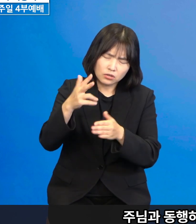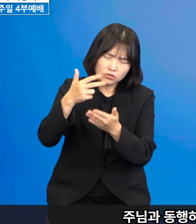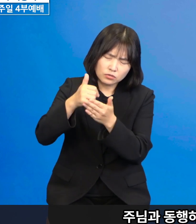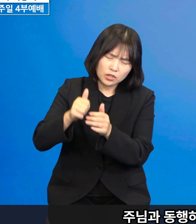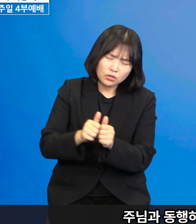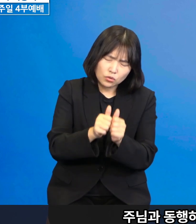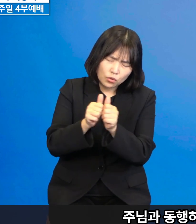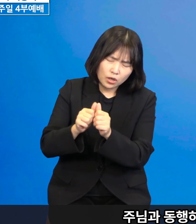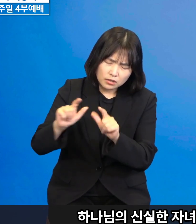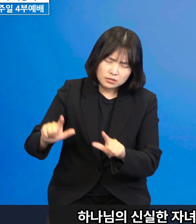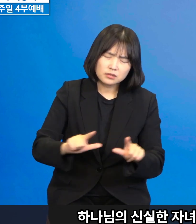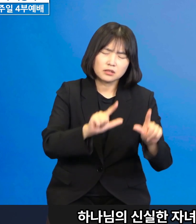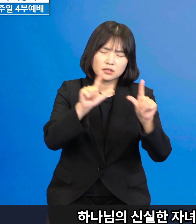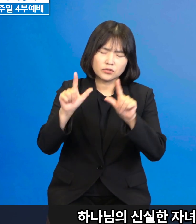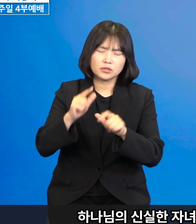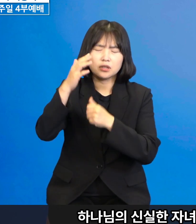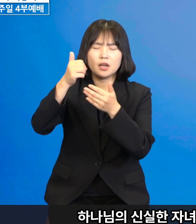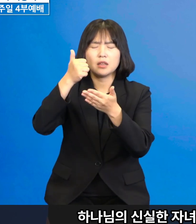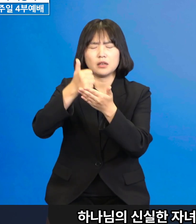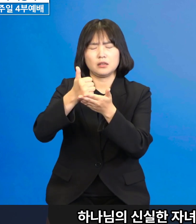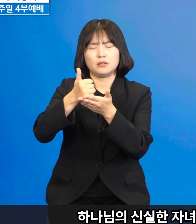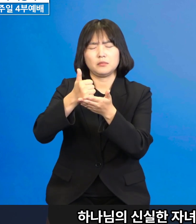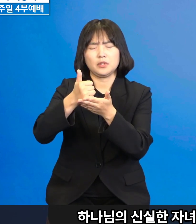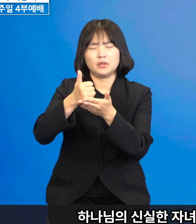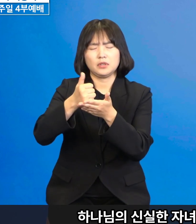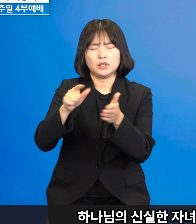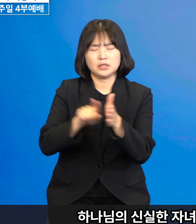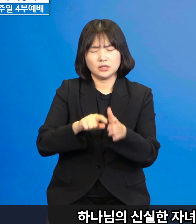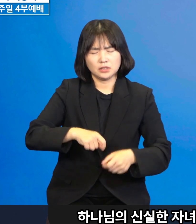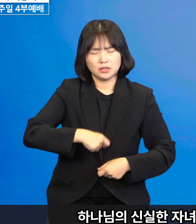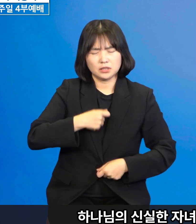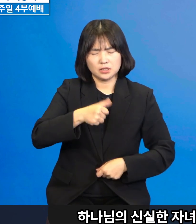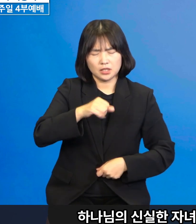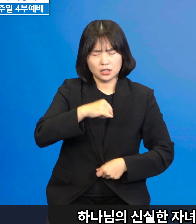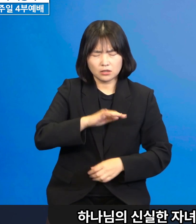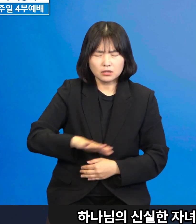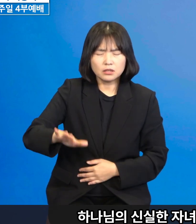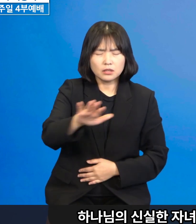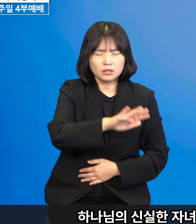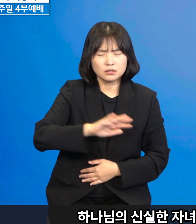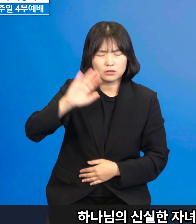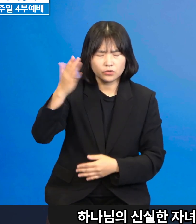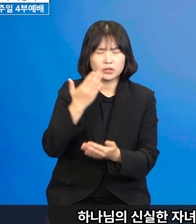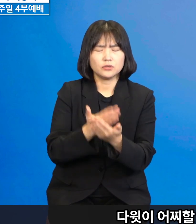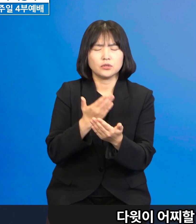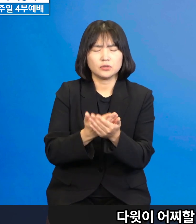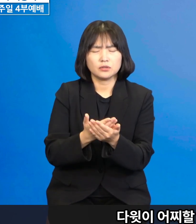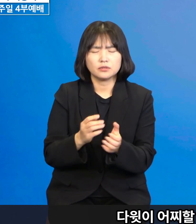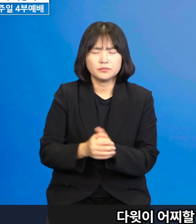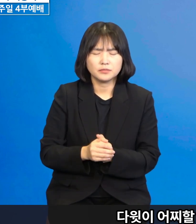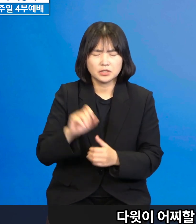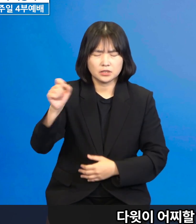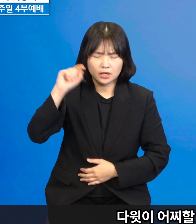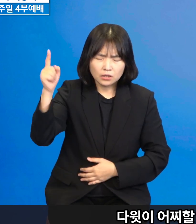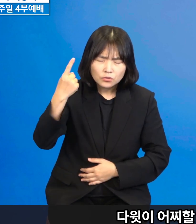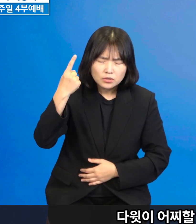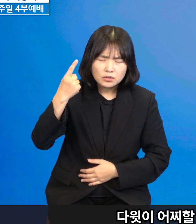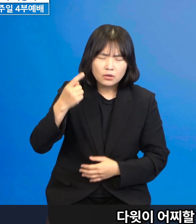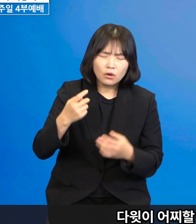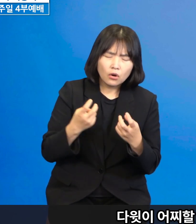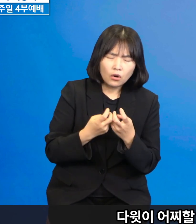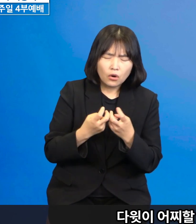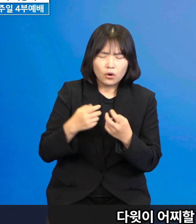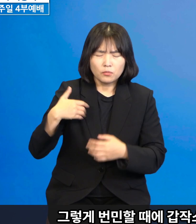동행하여 살아갈 수 있는 하나님의 신실한 자녀들이 되게 하여 주시옵소서. 다윗이 어찌할 바를